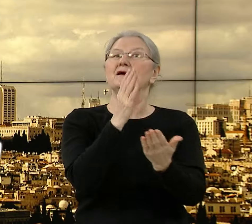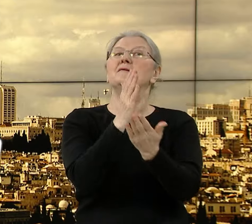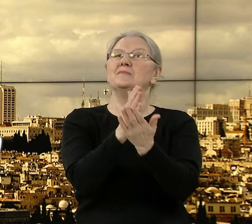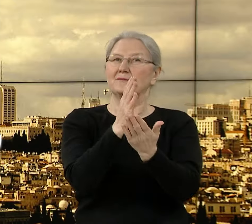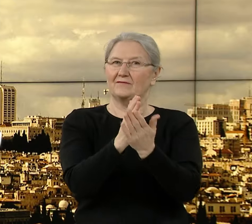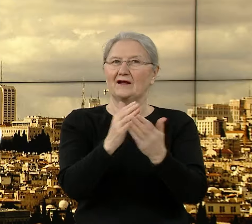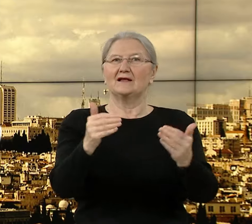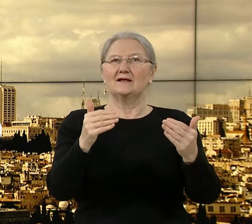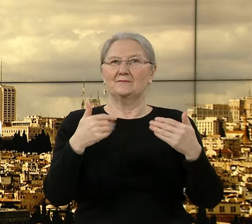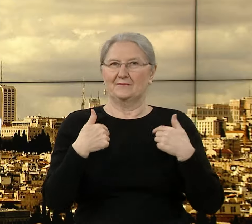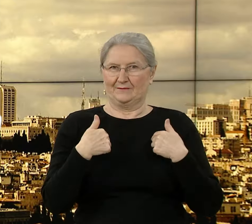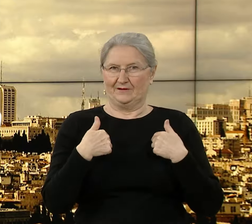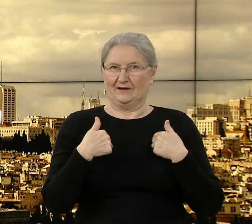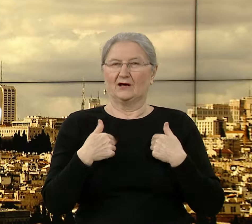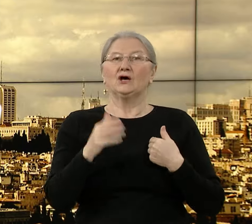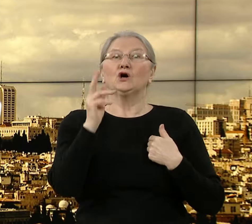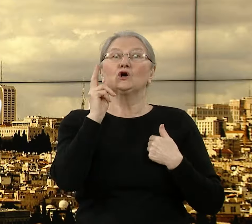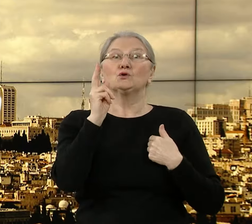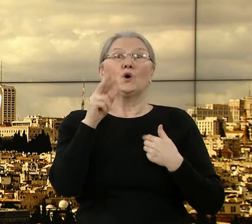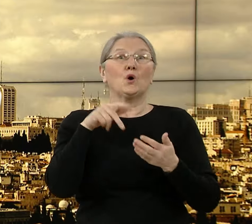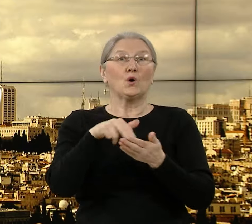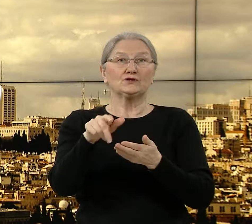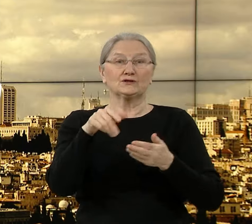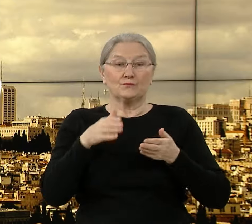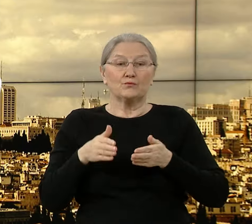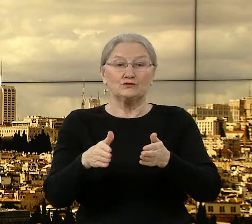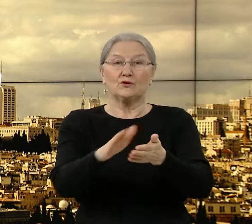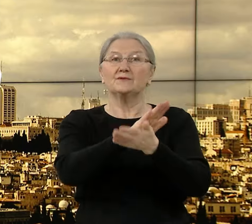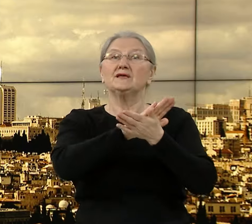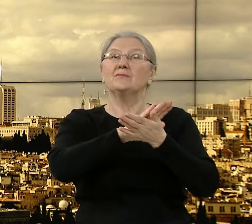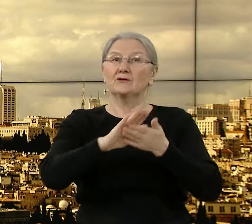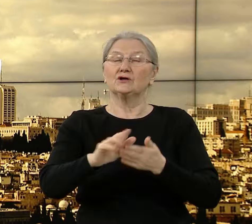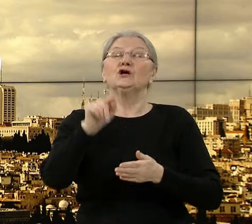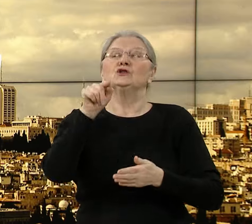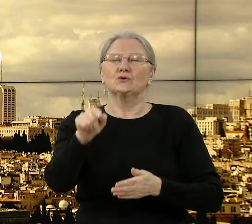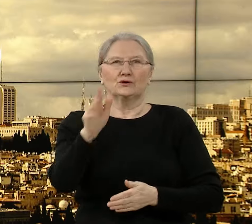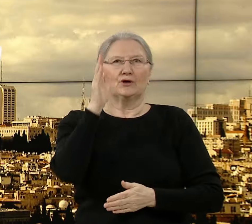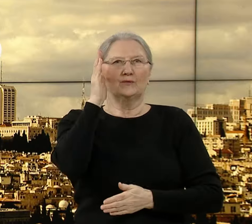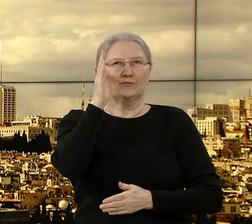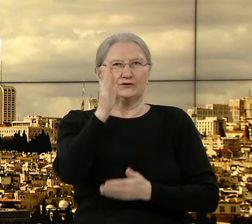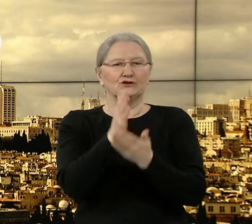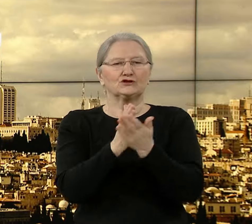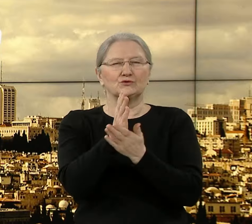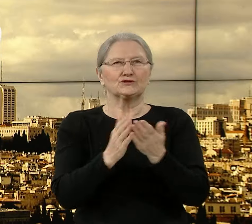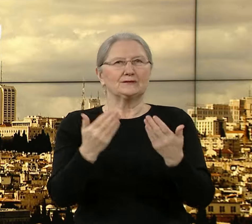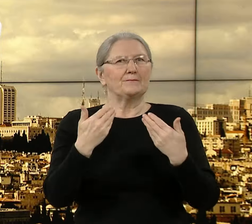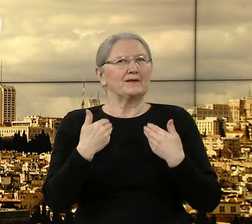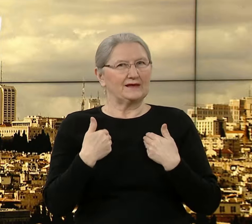пребывали при мне. Кто ходит путём непорочности, Тот будет служить мне.